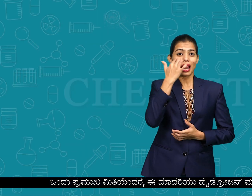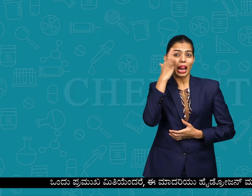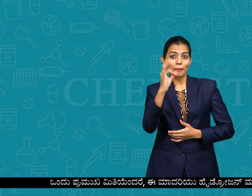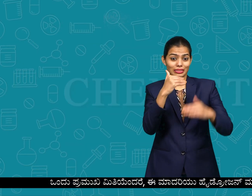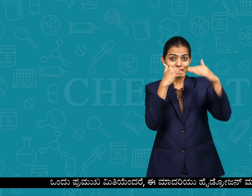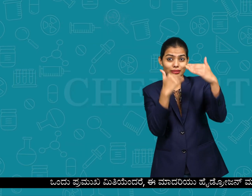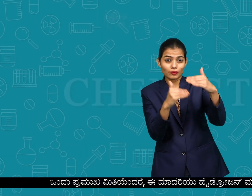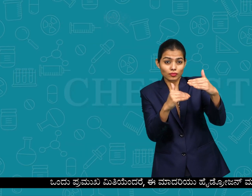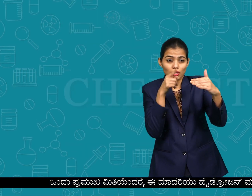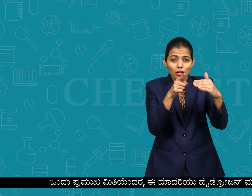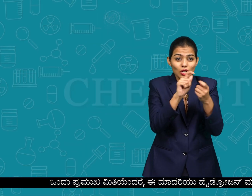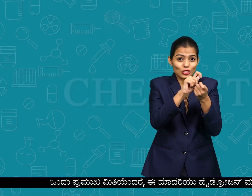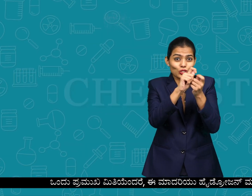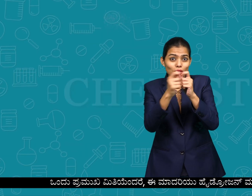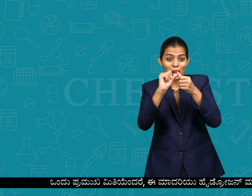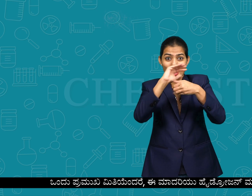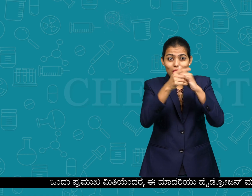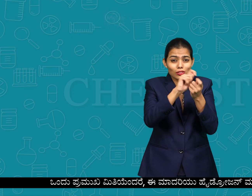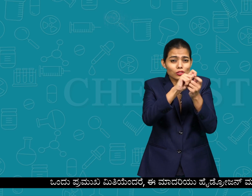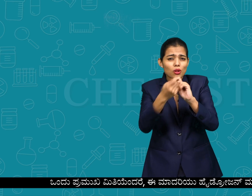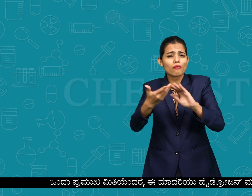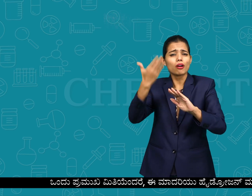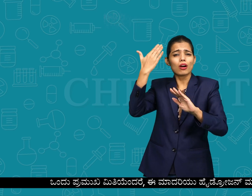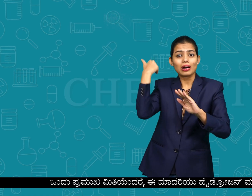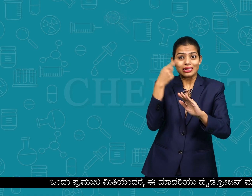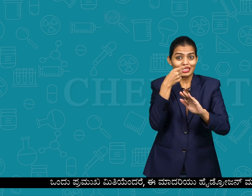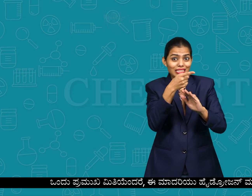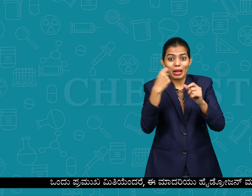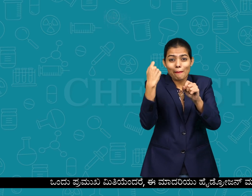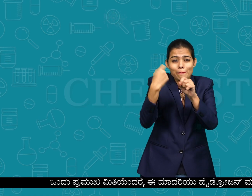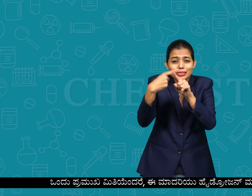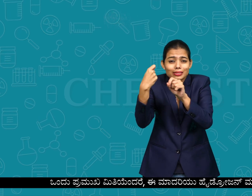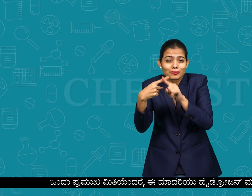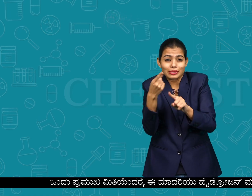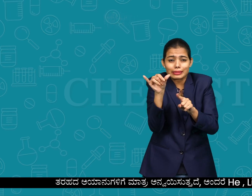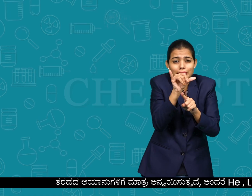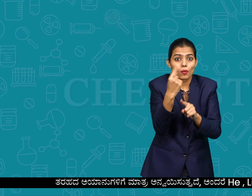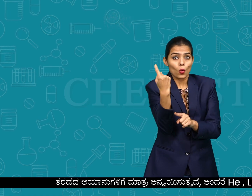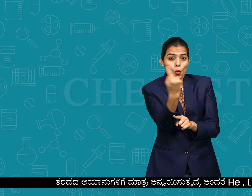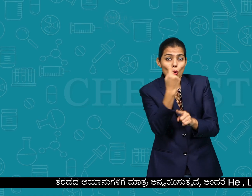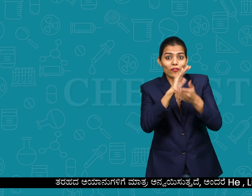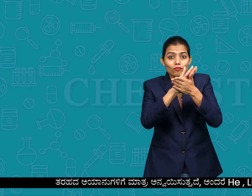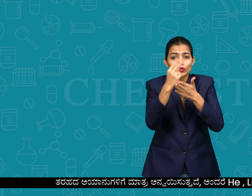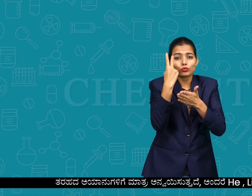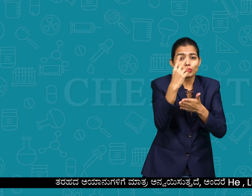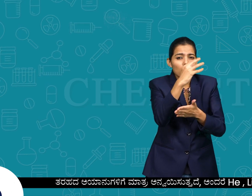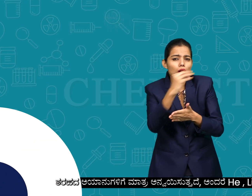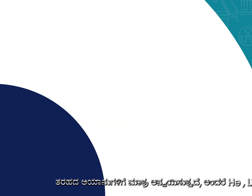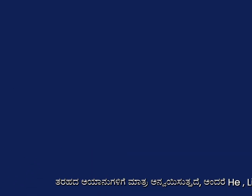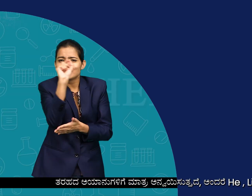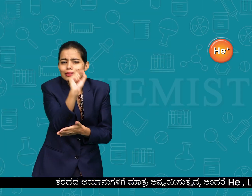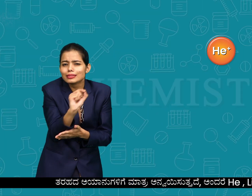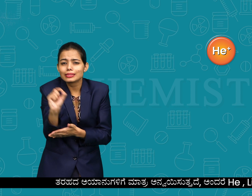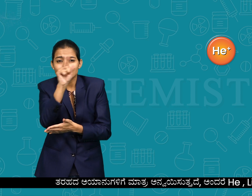ಒಂದು ಪ್ರಮುಖ ಮಿತಿಯೆಂದರೆ ಈ ಮಾದರಿಯು ಹೈಡ್ರೋಜನ್ ಮತ್ತು ಹೈಡ್ರೋಜನ್ ತರಹದ